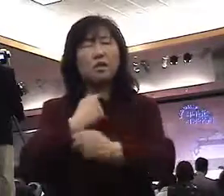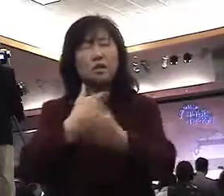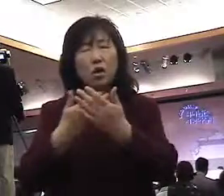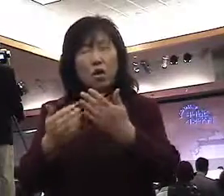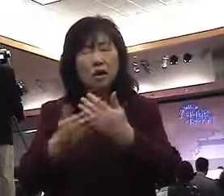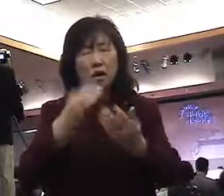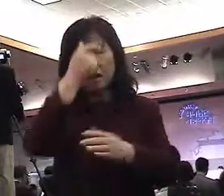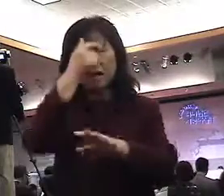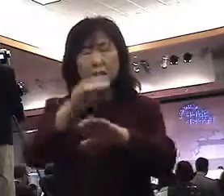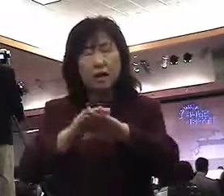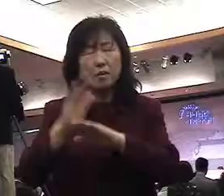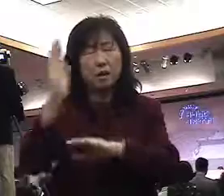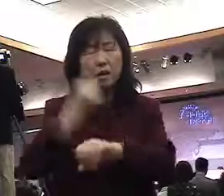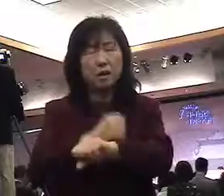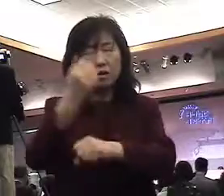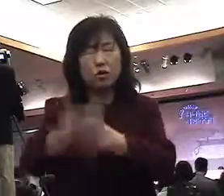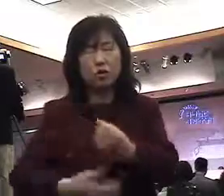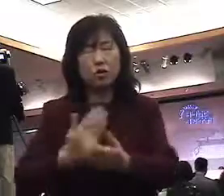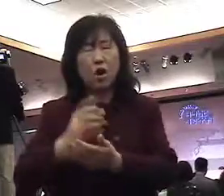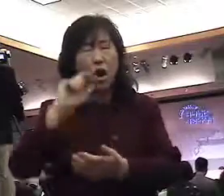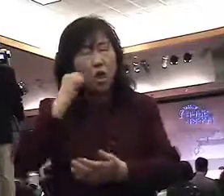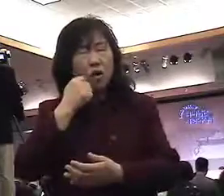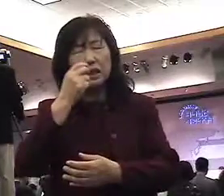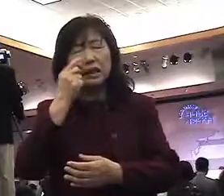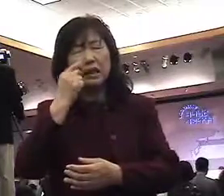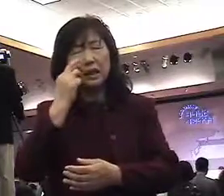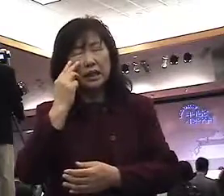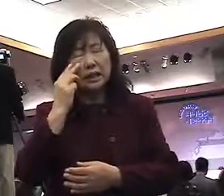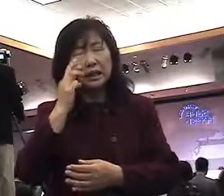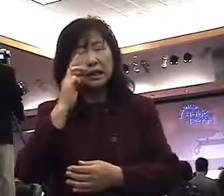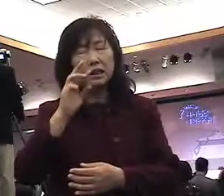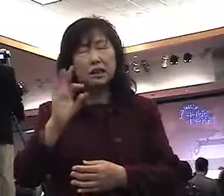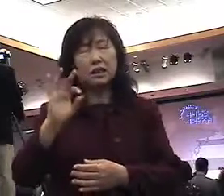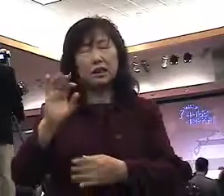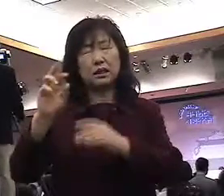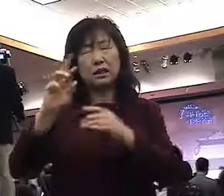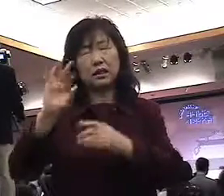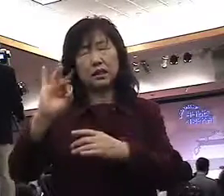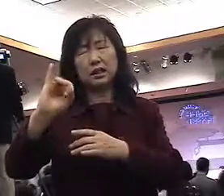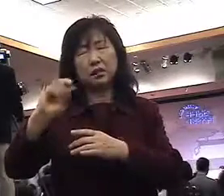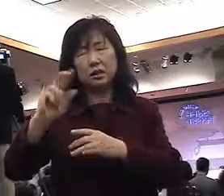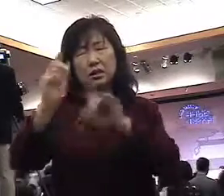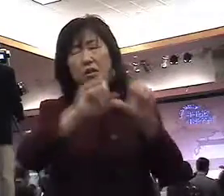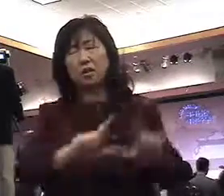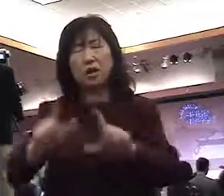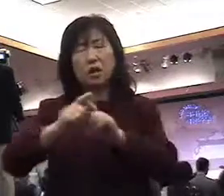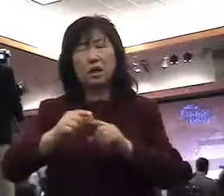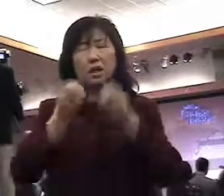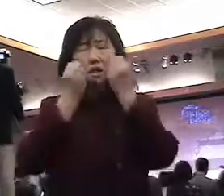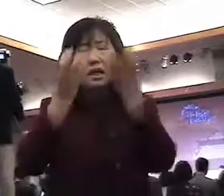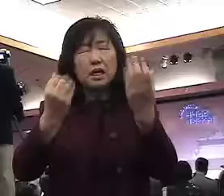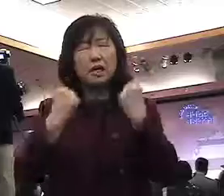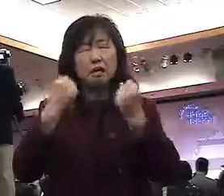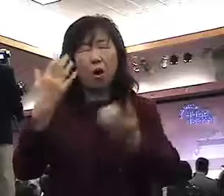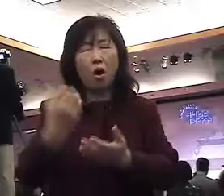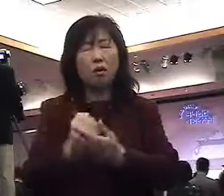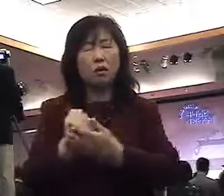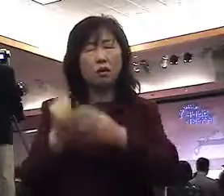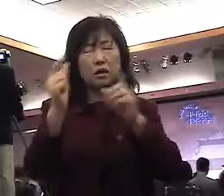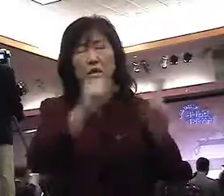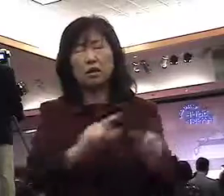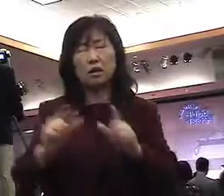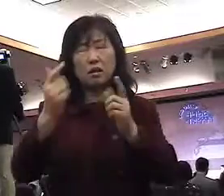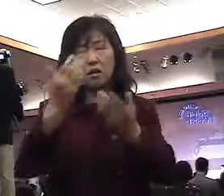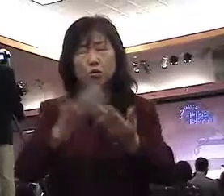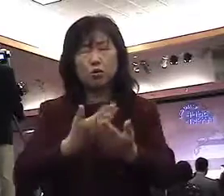체험하는 오늘 예배 되게 하여 주시고 어려운 이민 생활에 새 힘을 얻는 이 시간 되게 하여 주시옵소서.